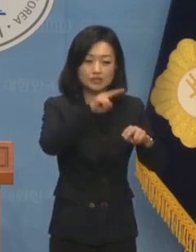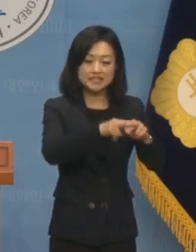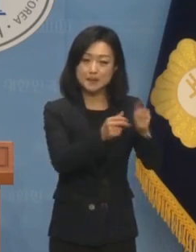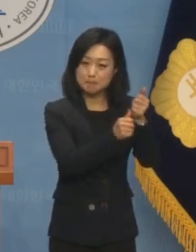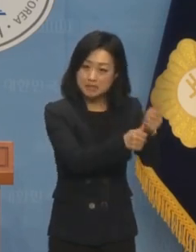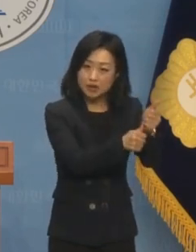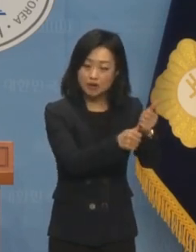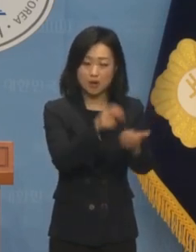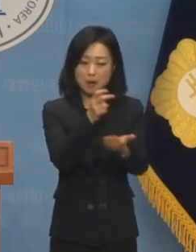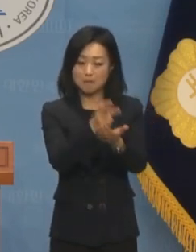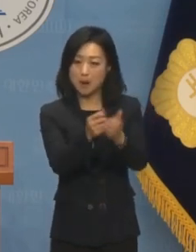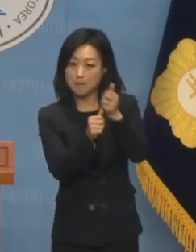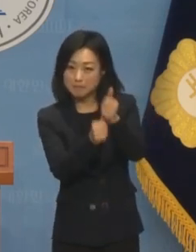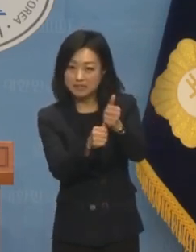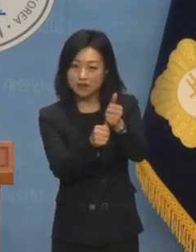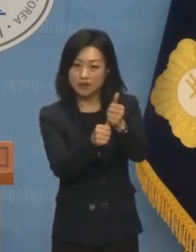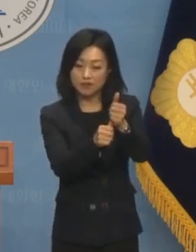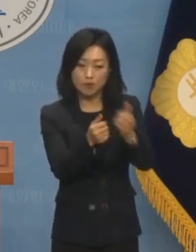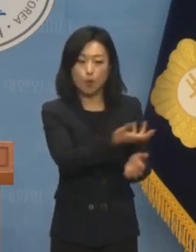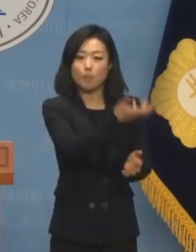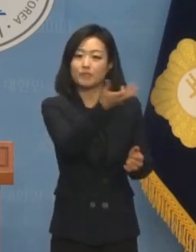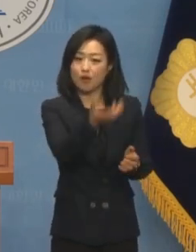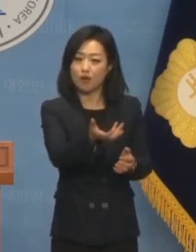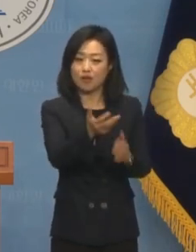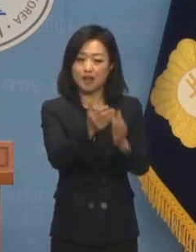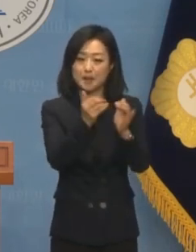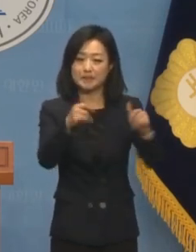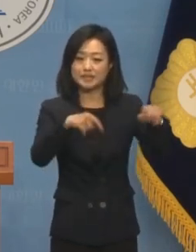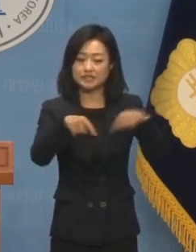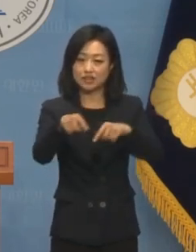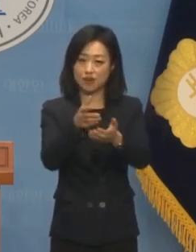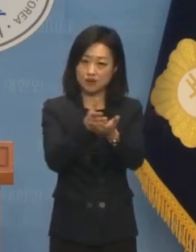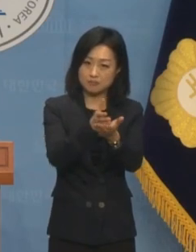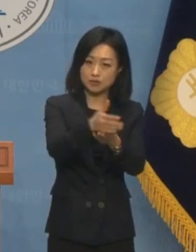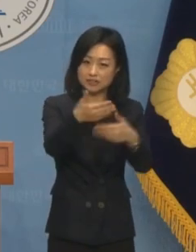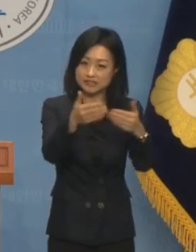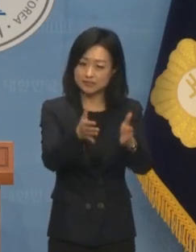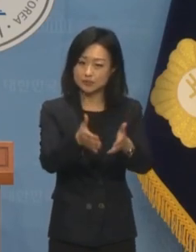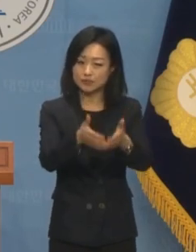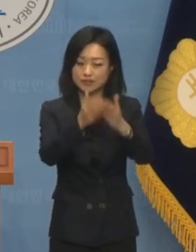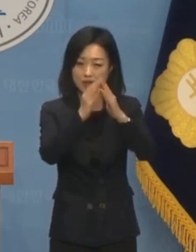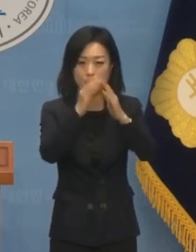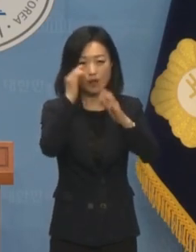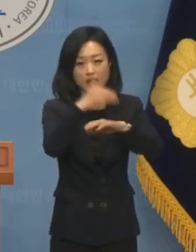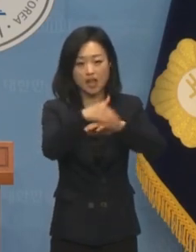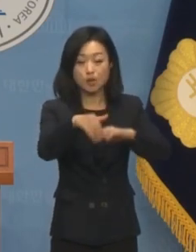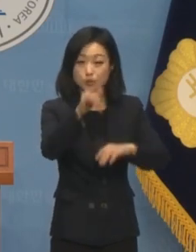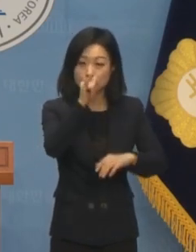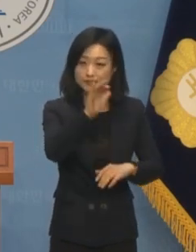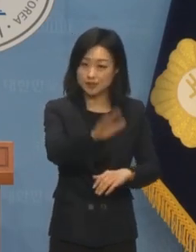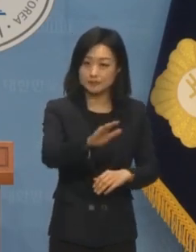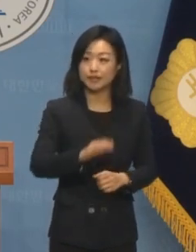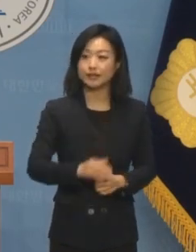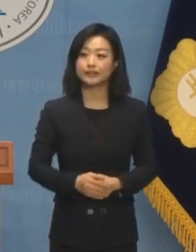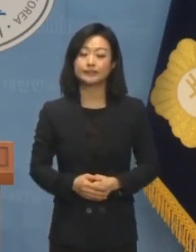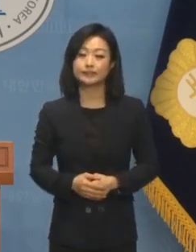법률 비서관실 옮기고 민정 비서관실 신설하는 방안을 검토하는 것으로 알려졌다고